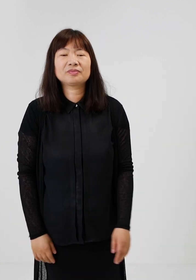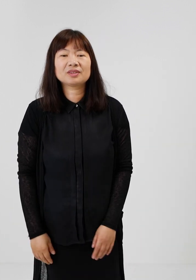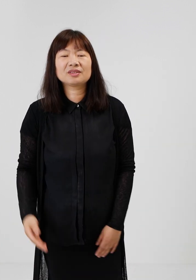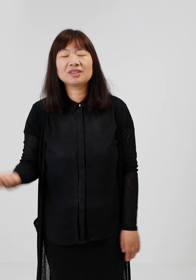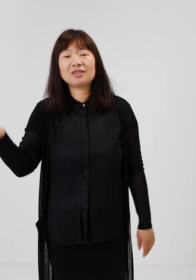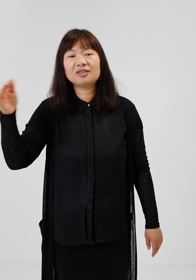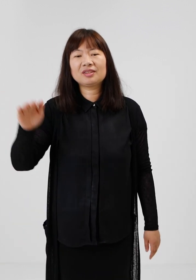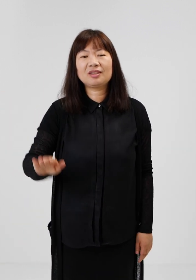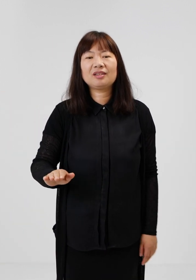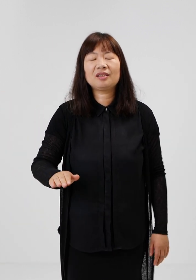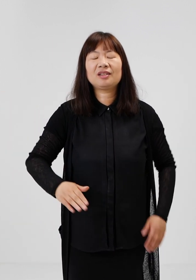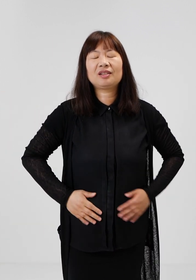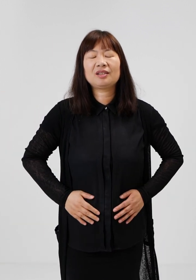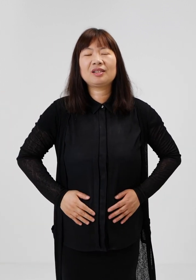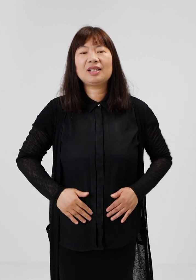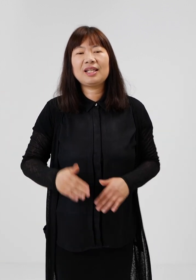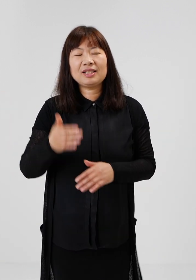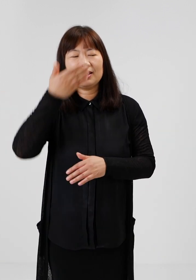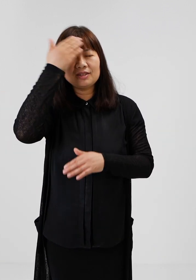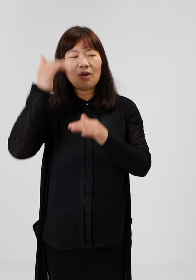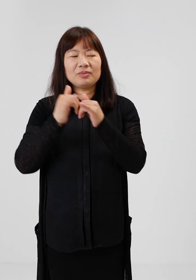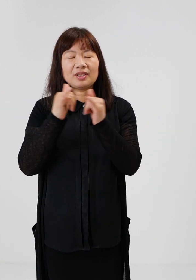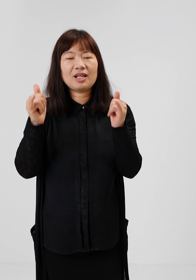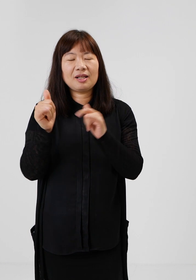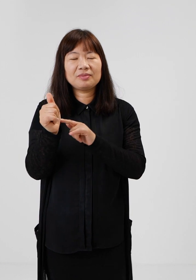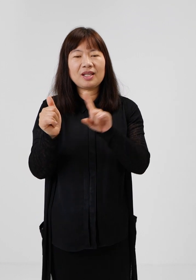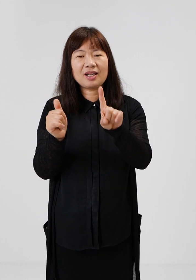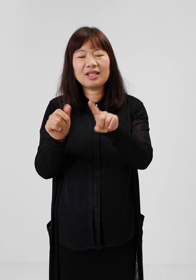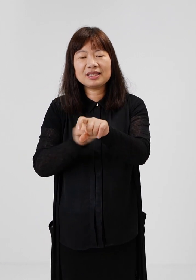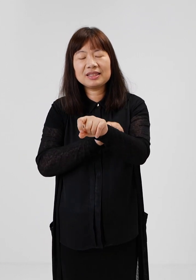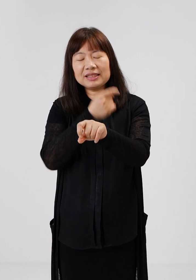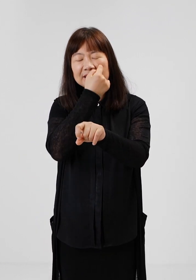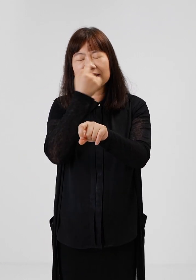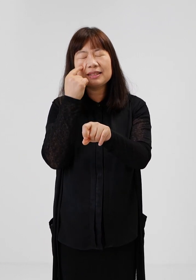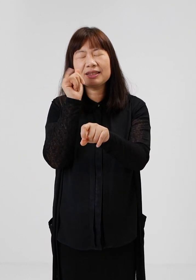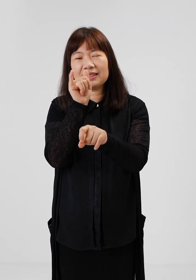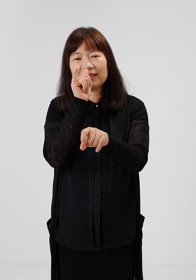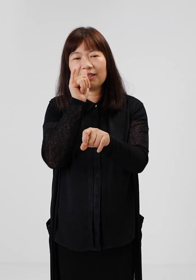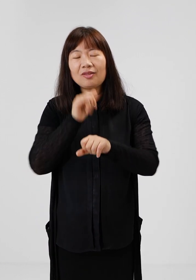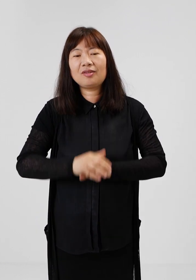그런데 이 청년이 한 가지 특징이 있어요.